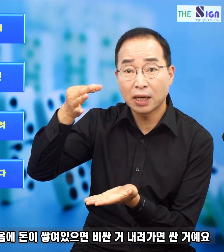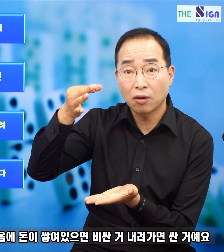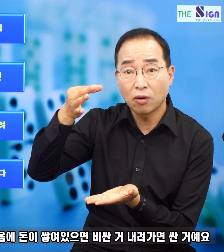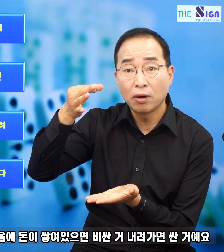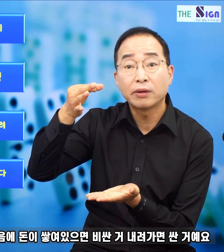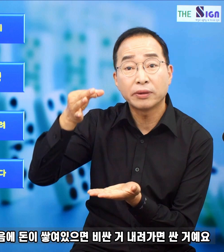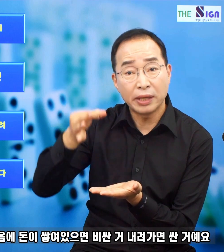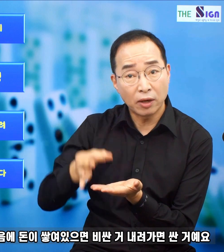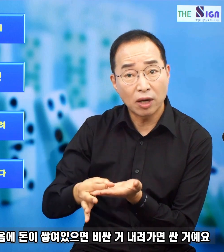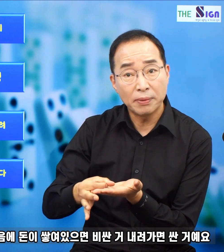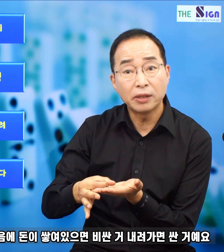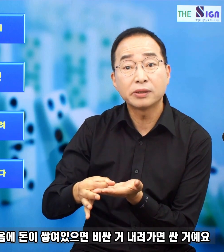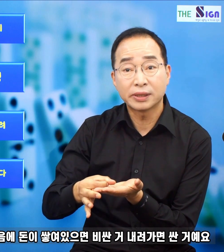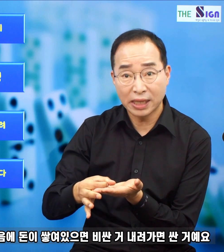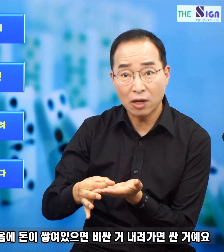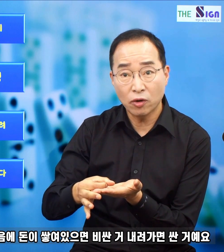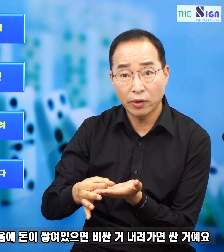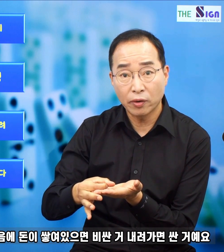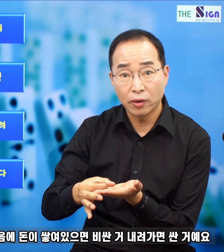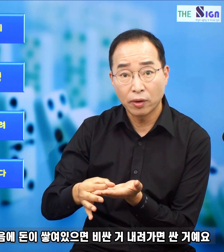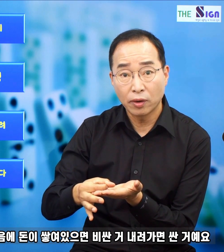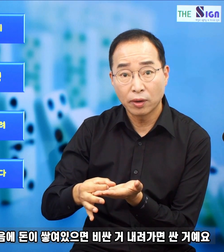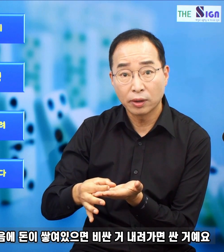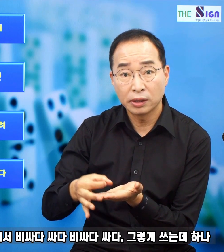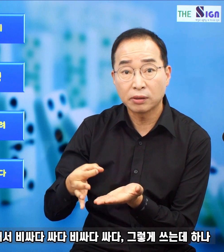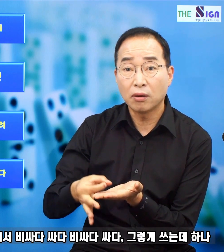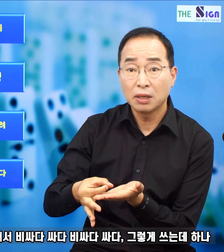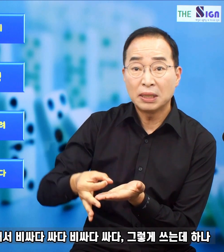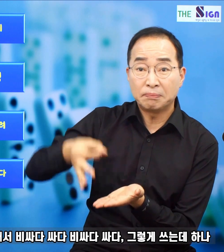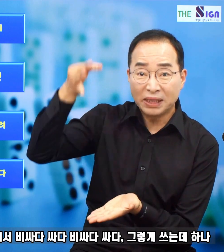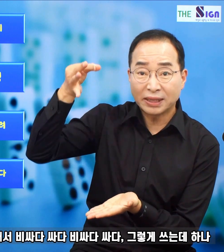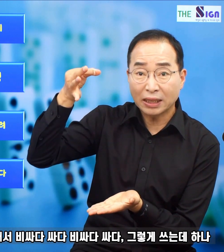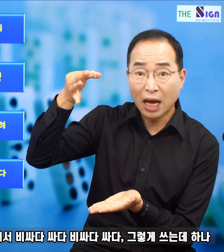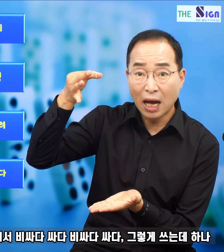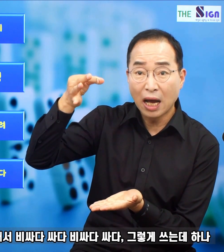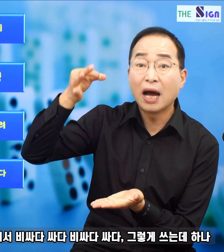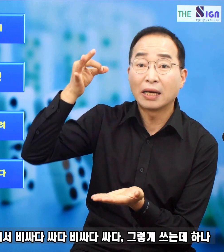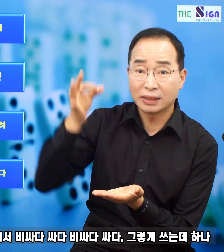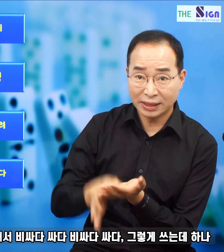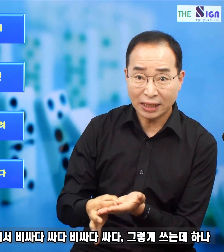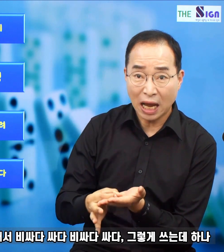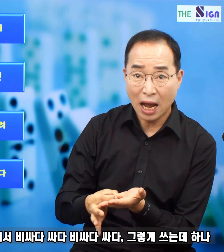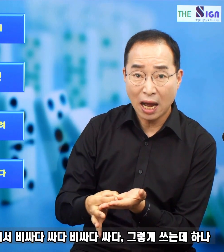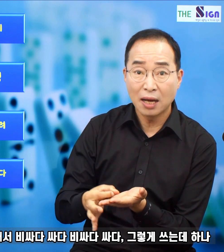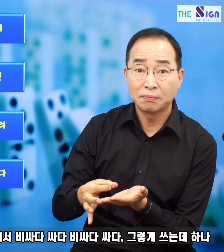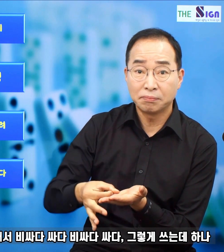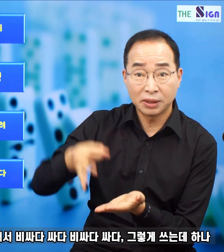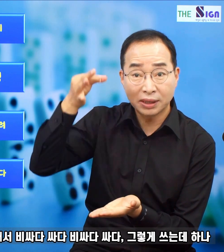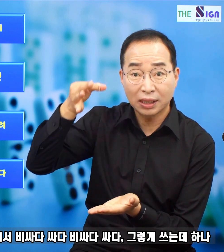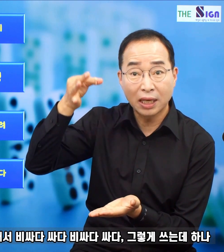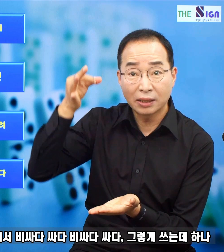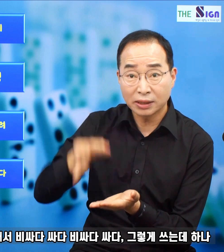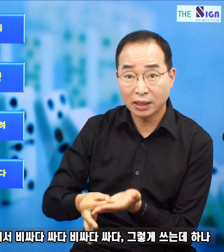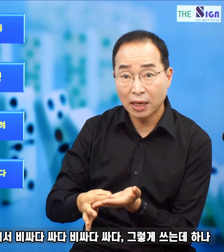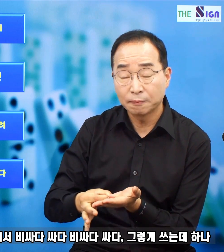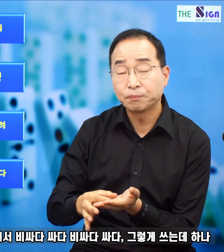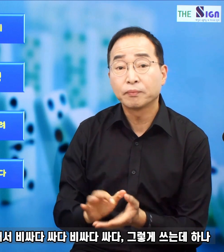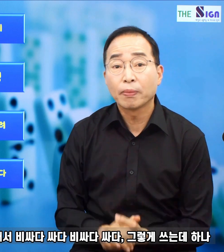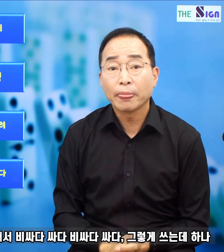거, 내려가면 싼 거예요. 그래서 비싸다, 싸다, 비싸다, 싸다.